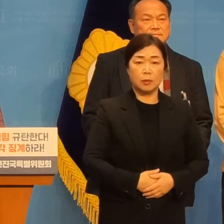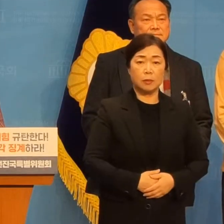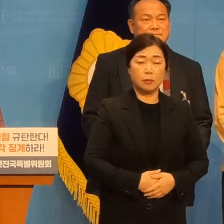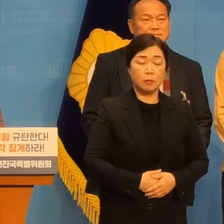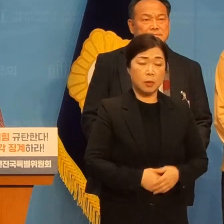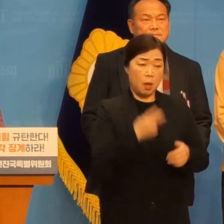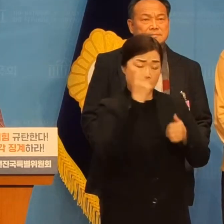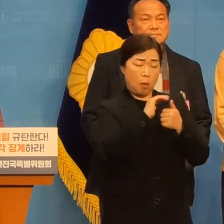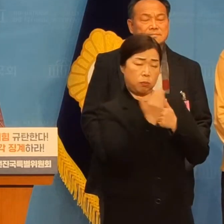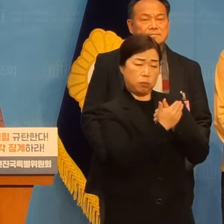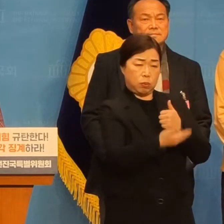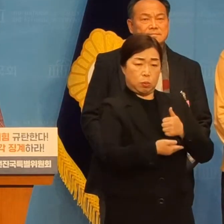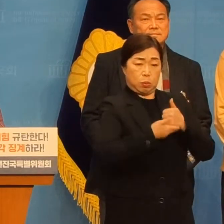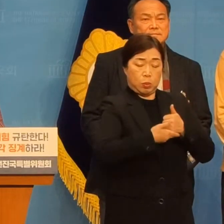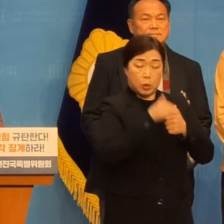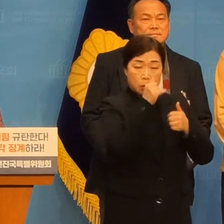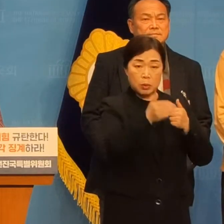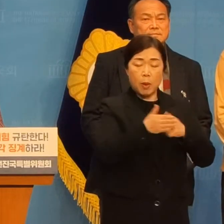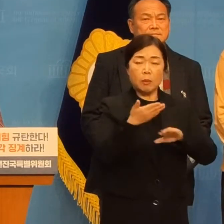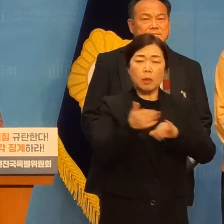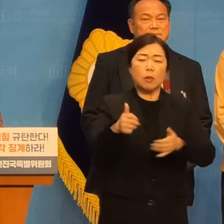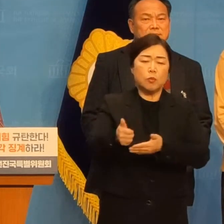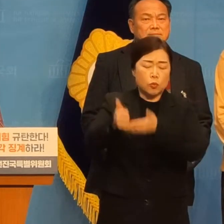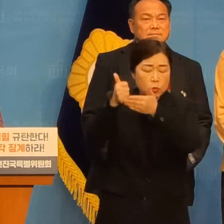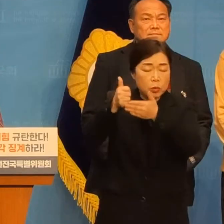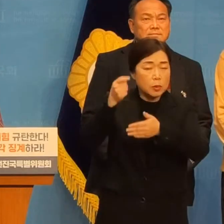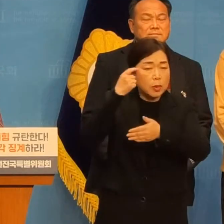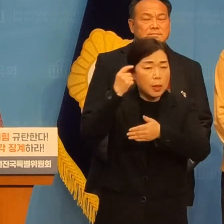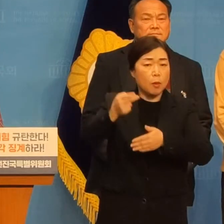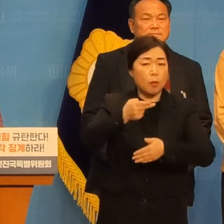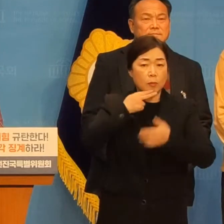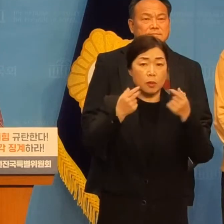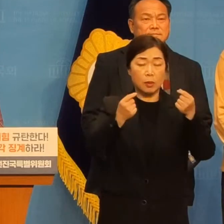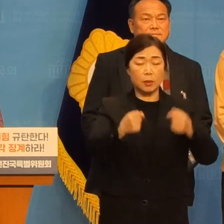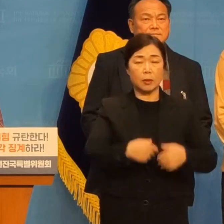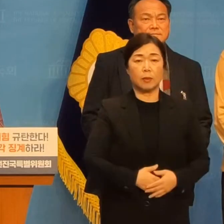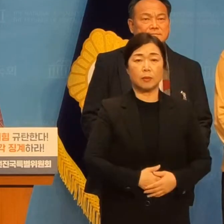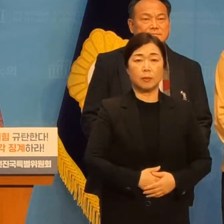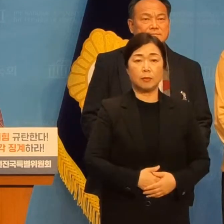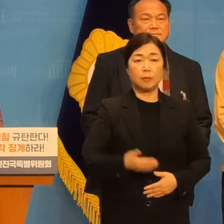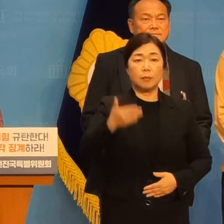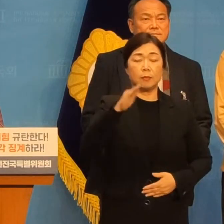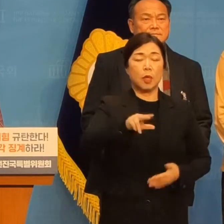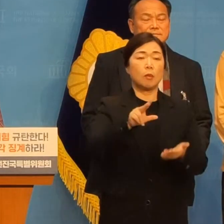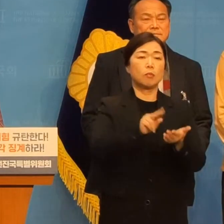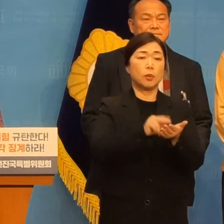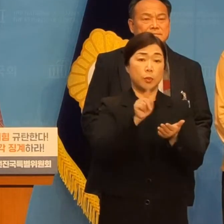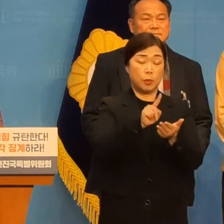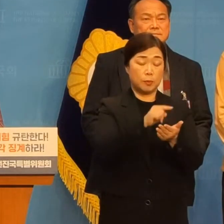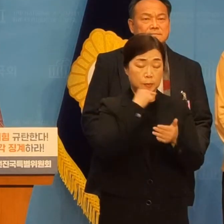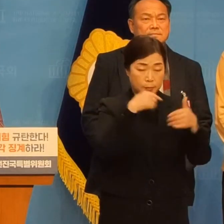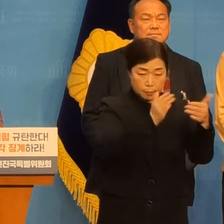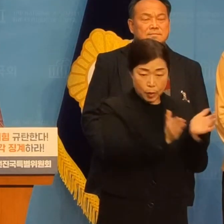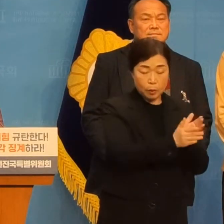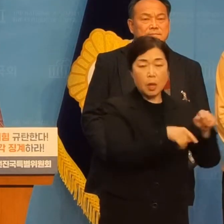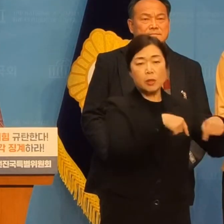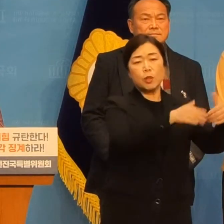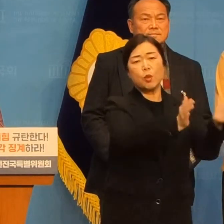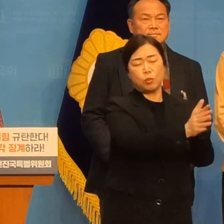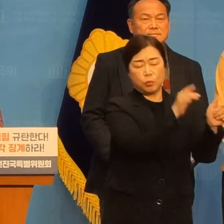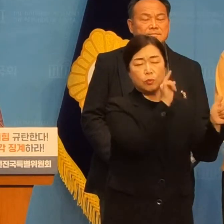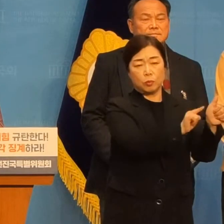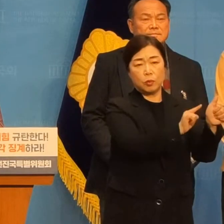존중하는 법은 도통 알지 못하는 모양입니다. 그런데 더 큰 문제는 국민의힘